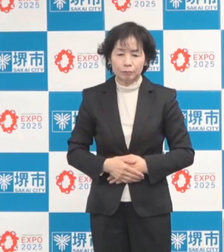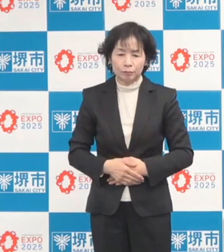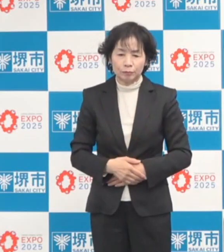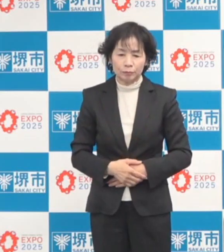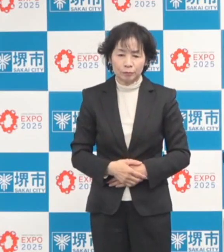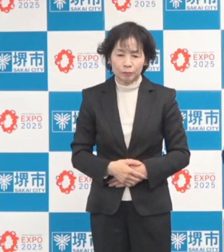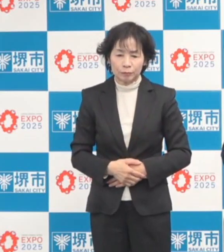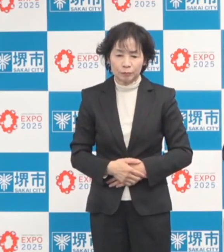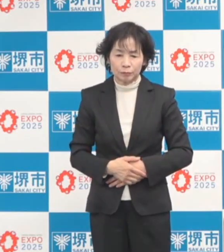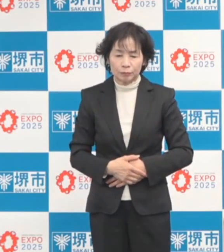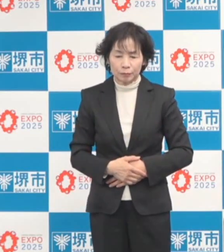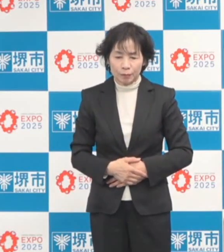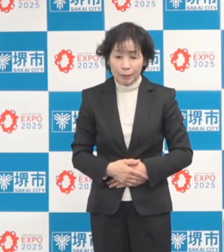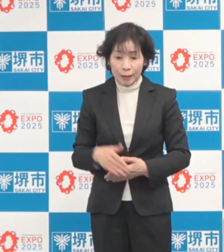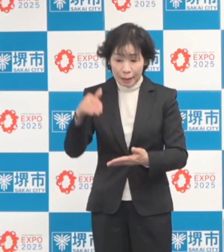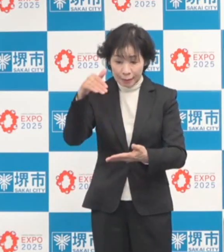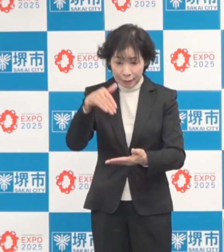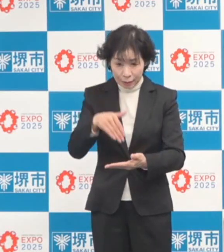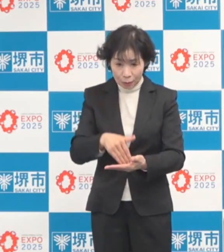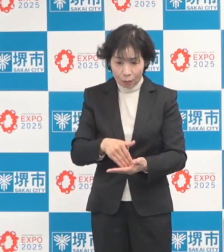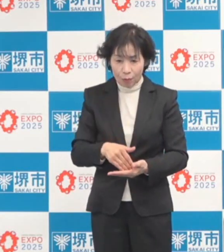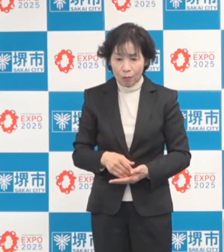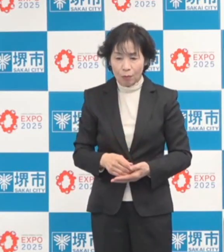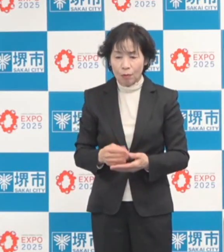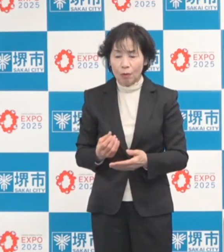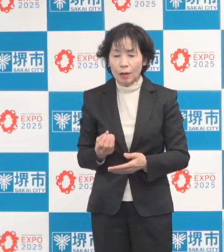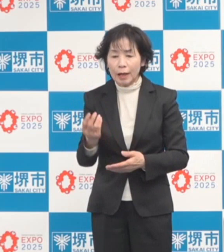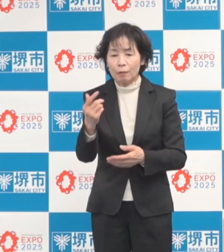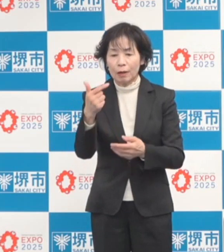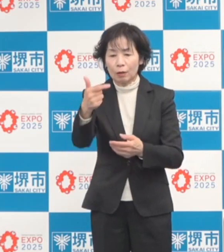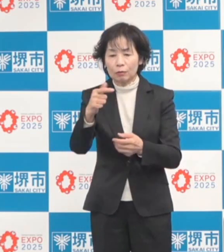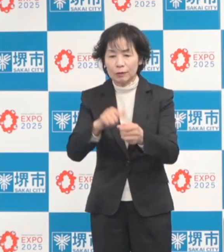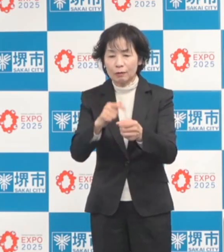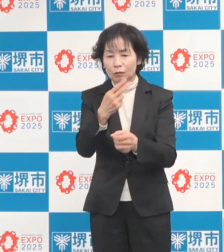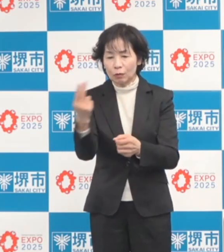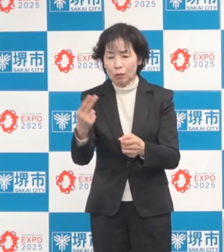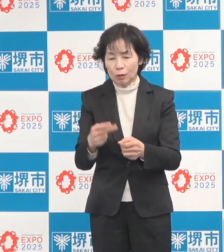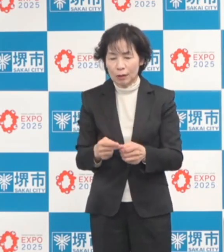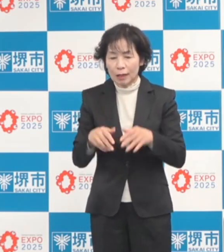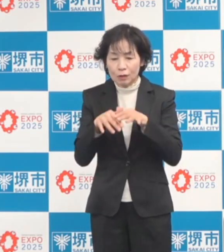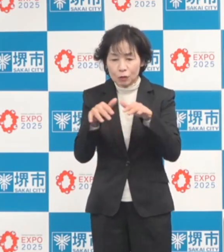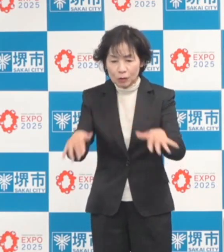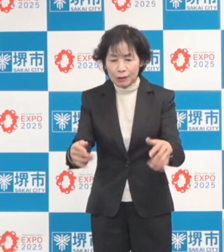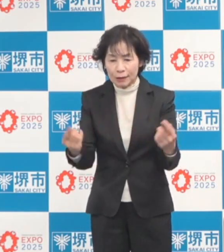はい、そして最後に令和6年度の組織改正についてです。